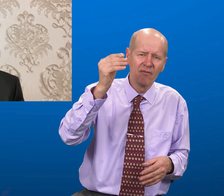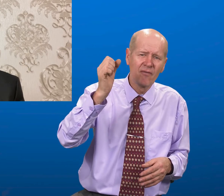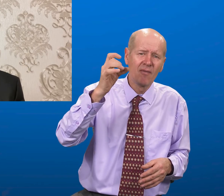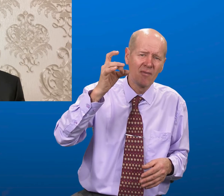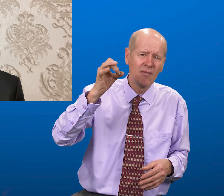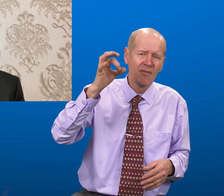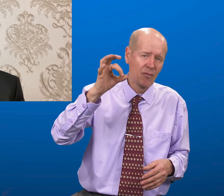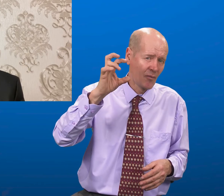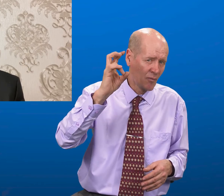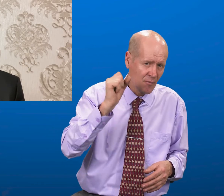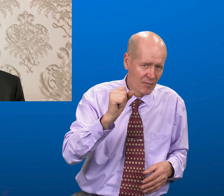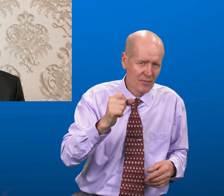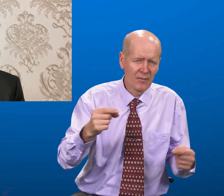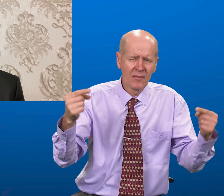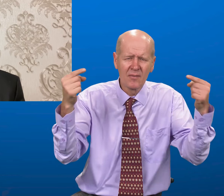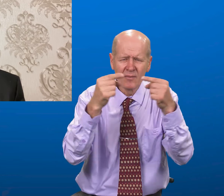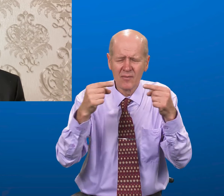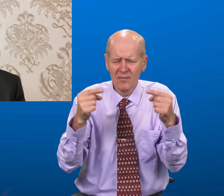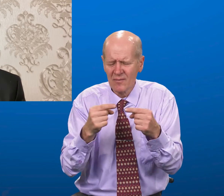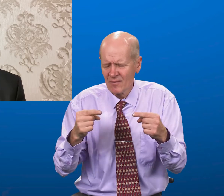и первосвященника, оно